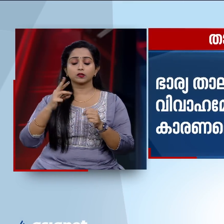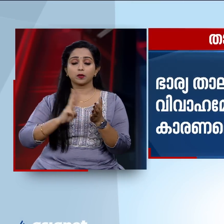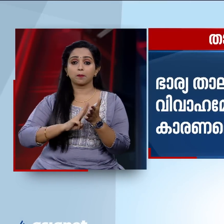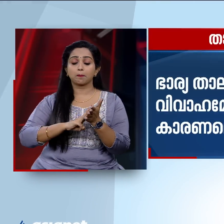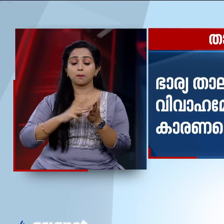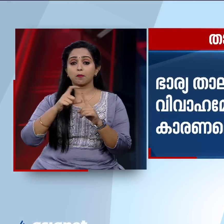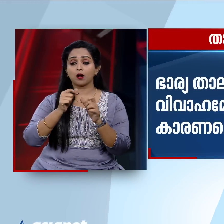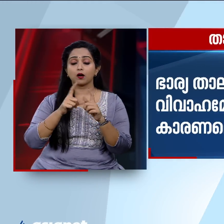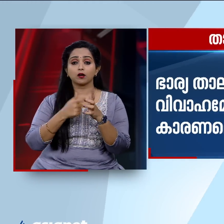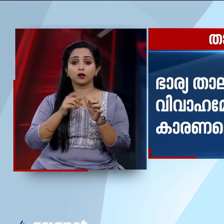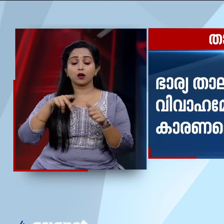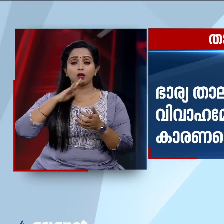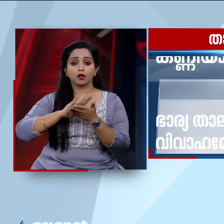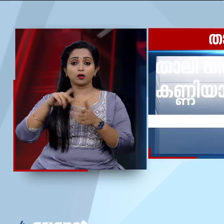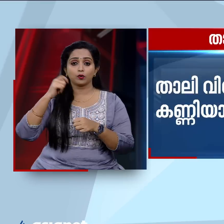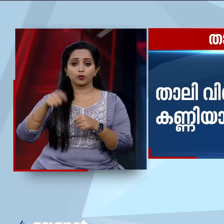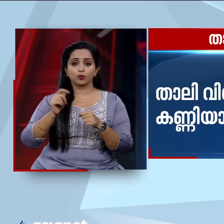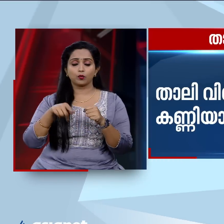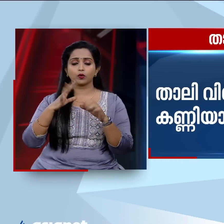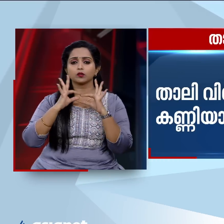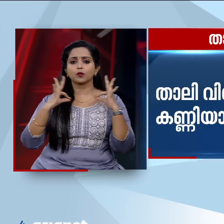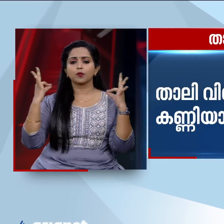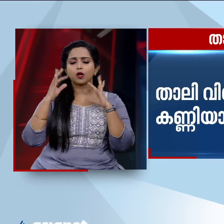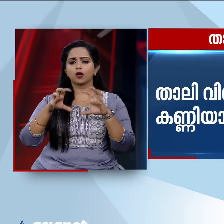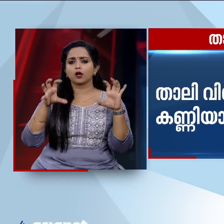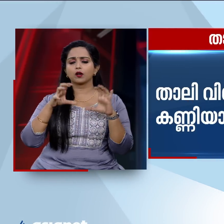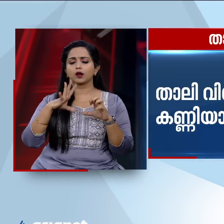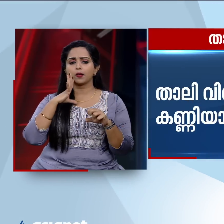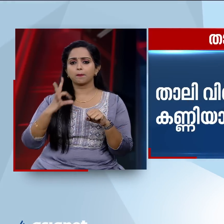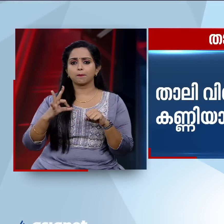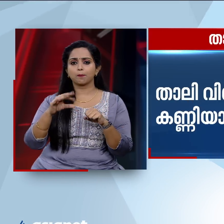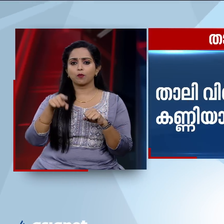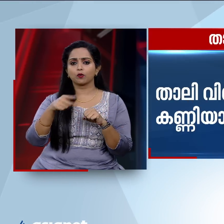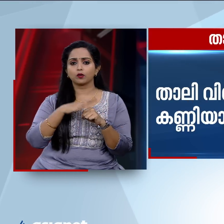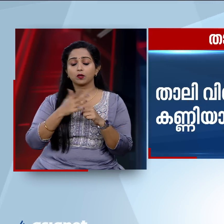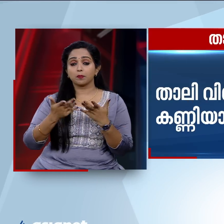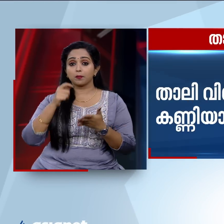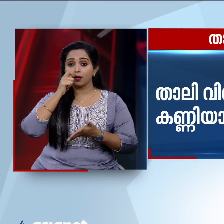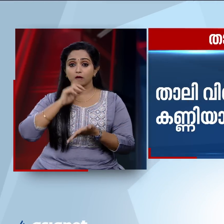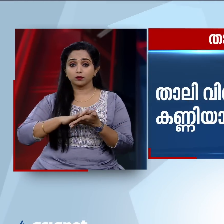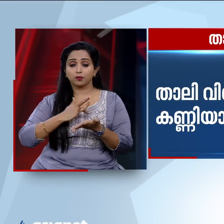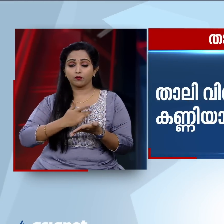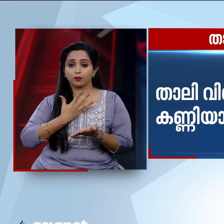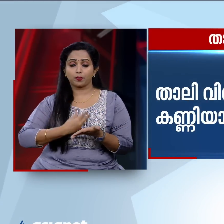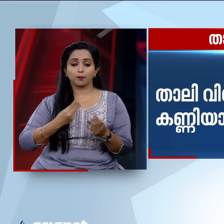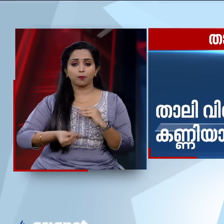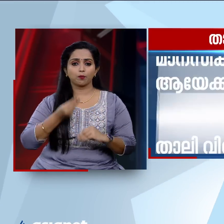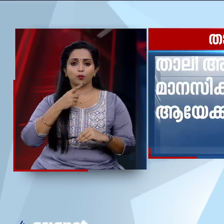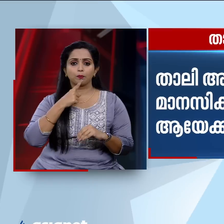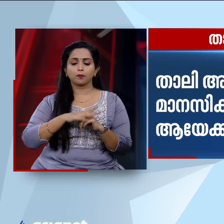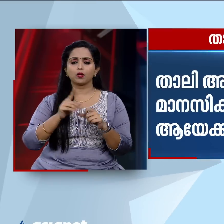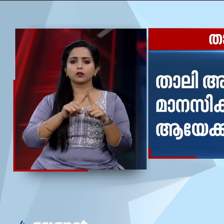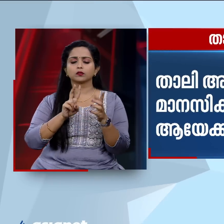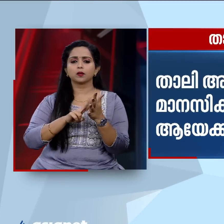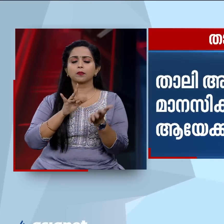ഉടമ്പടിയിലെ സുപ്രധാന കണ്ണിയാണെന്നും ഇത് അഴിച്ചുമാറ്റുന്നത് ഭർത്താവിനെ സംബന്ധിച്ച് വലിയ മാനസികാഘാതമായേക്കാമെന്നും കോടതി നിരീക്ഷിച്ചു. തമിഴ്നാട്